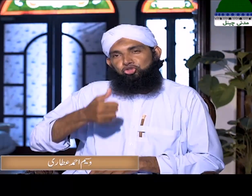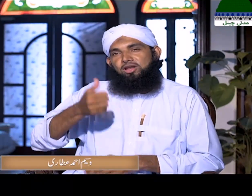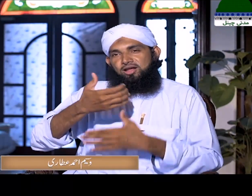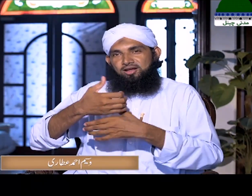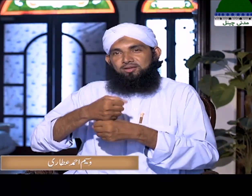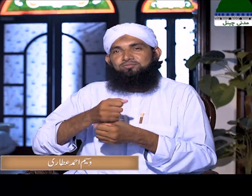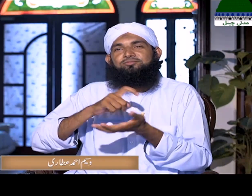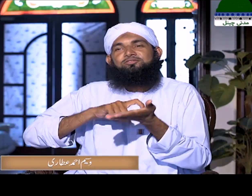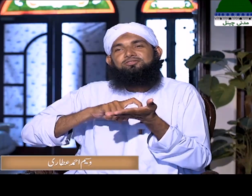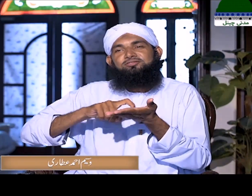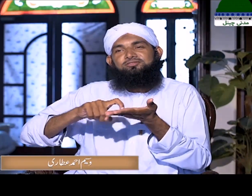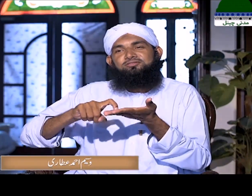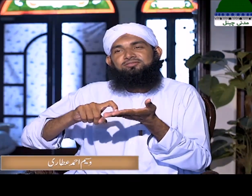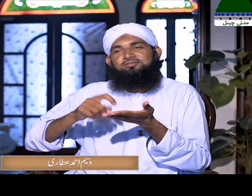تب تک کے لیے اجازت دیجیے۔